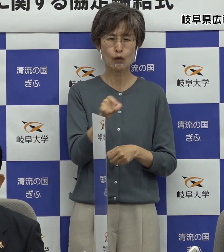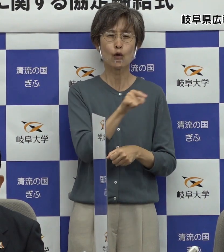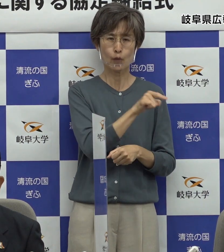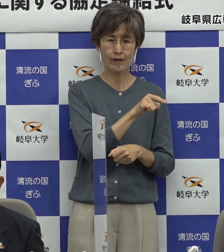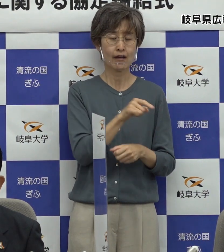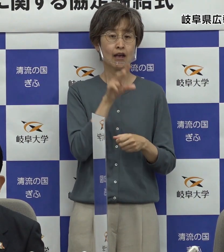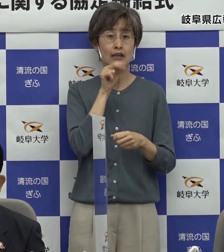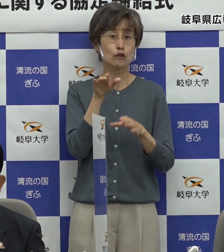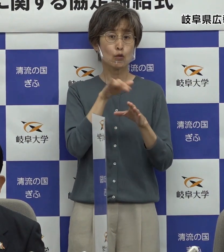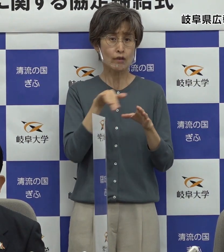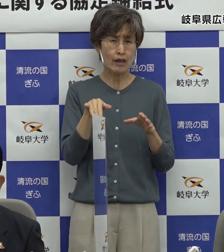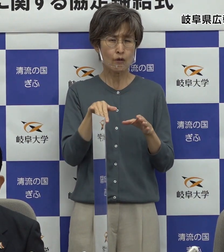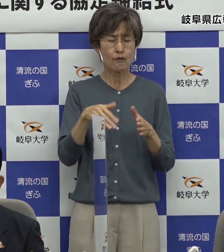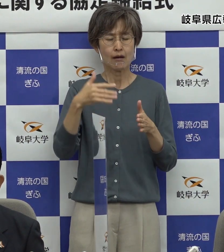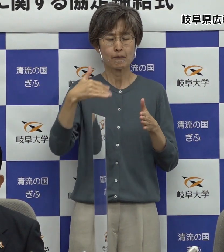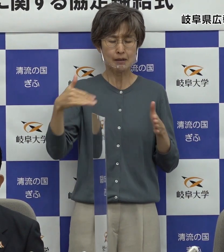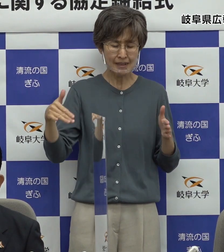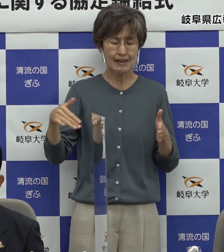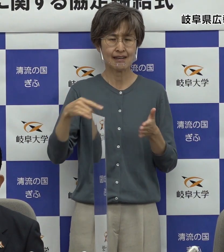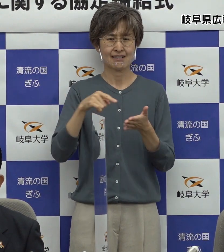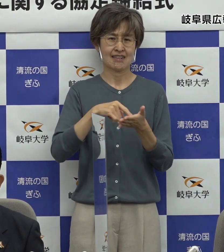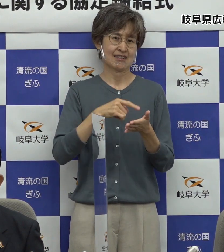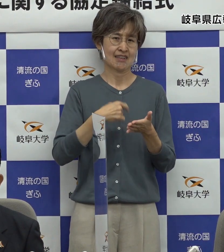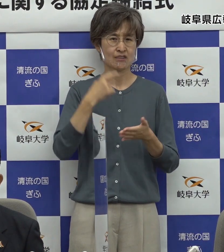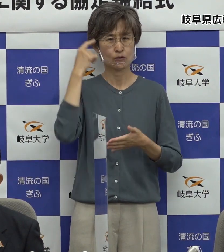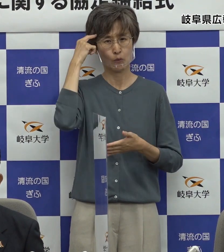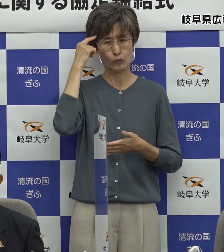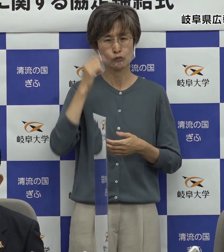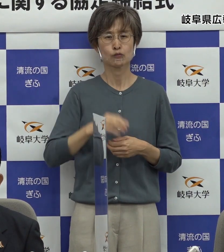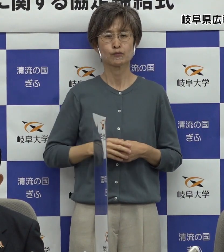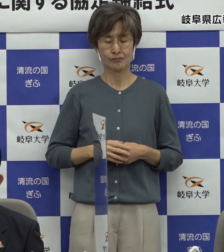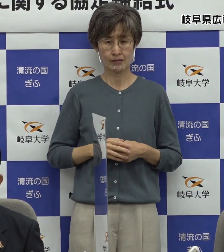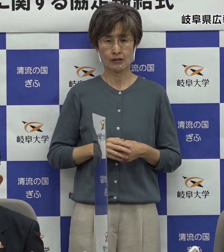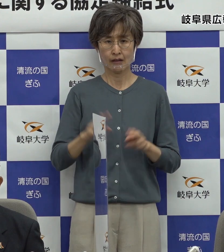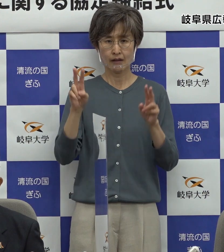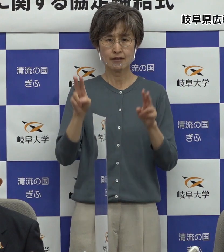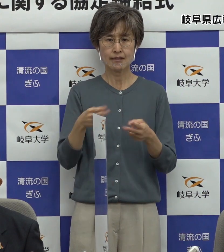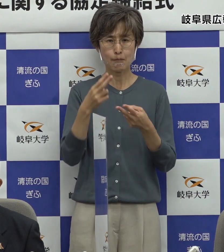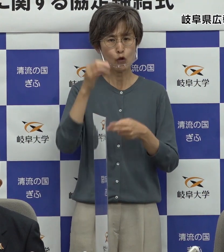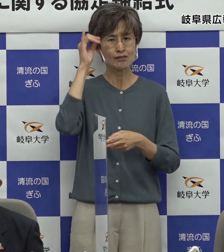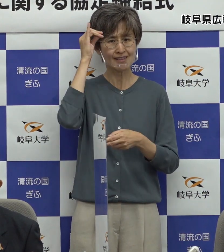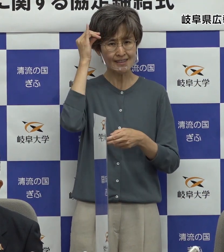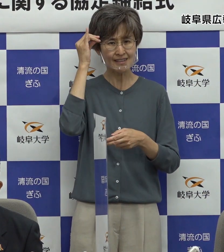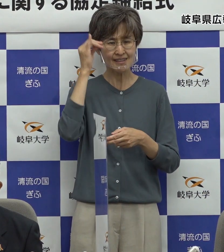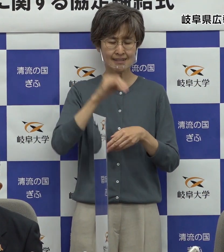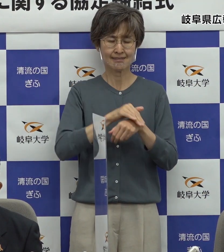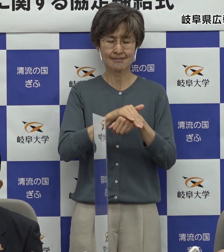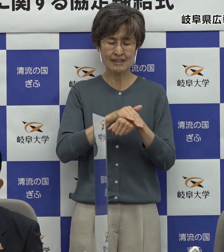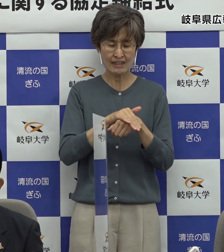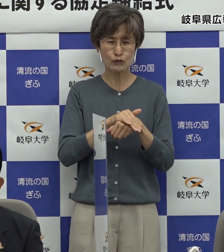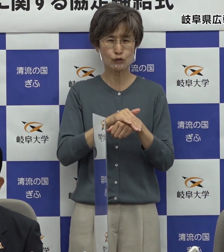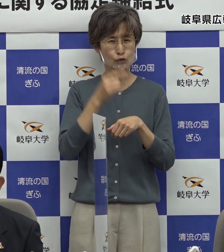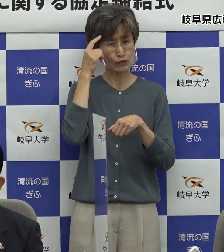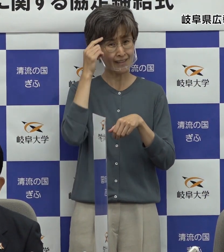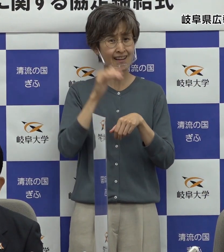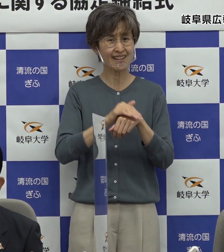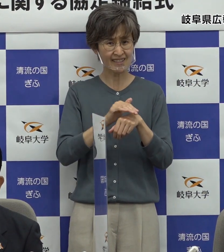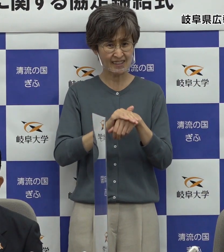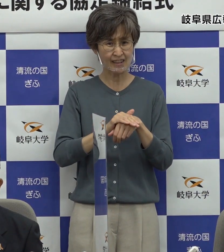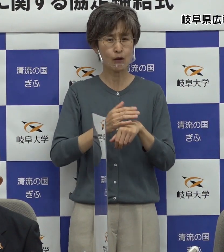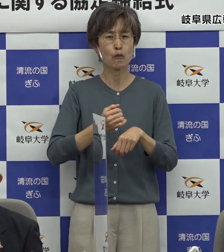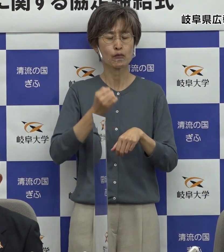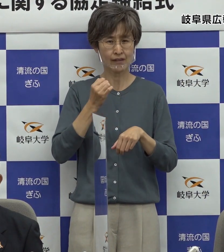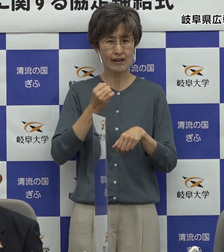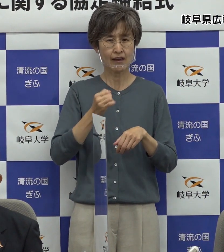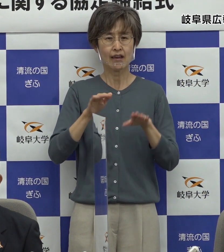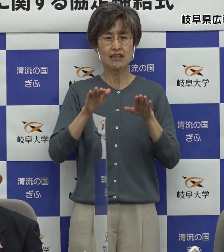としては遅れを取っておりました。専門知を大切にするという観点からもですね、ぜひレベルを高めて、そして将来、現